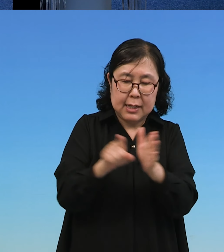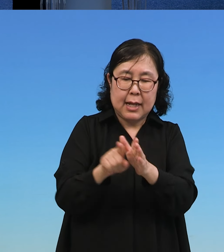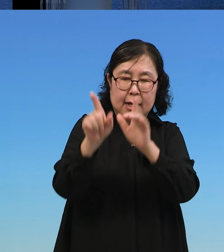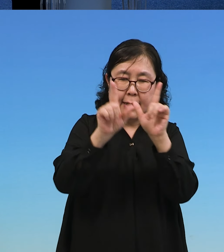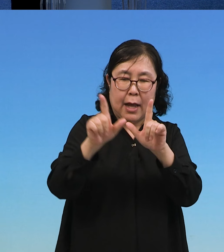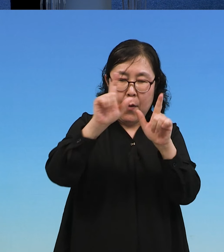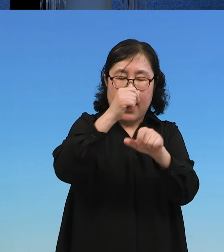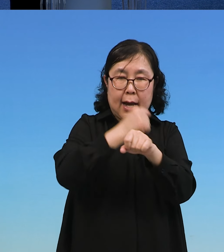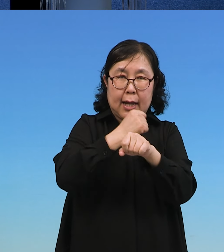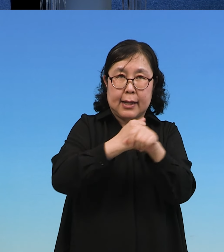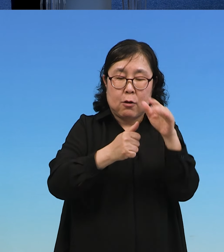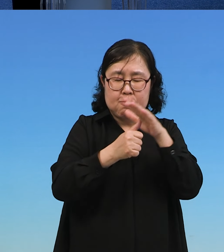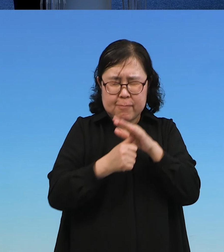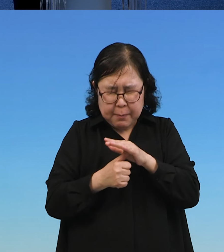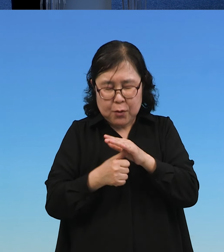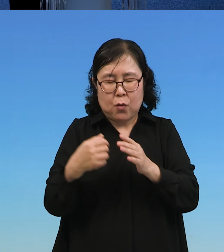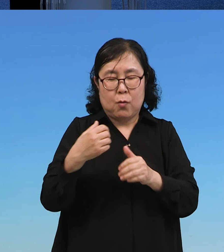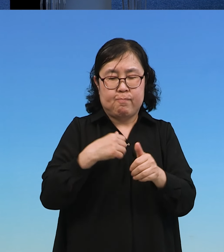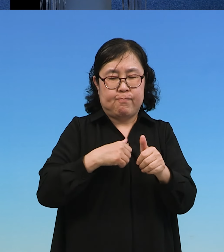견디겠습니다.